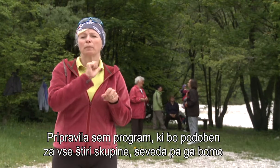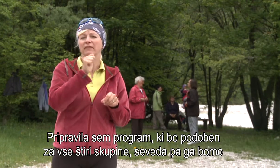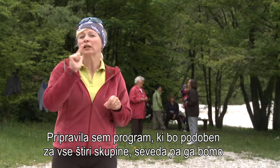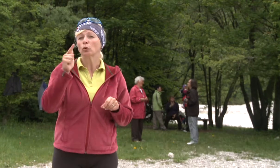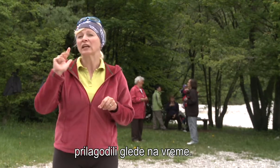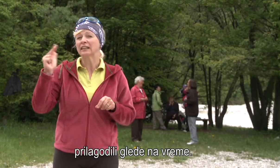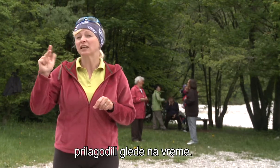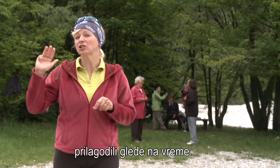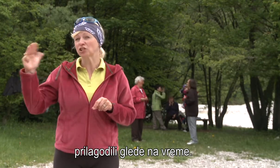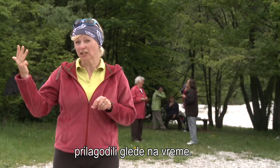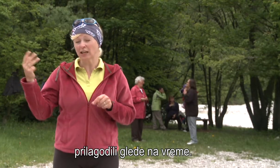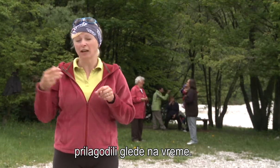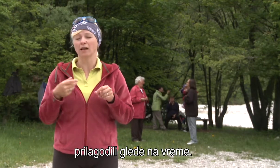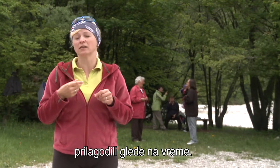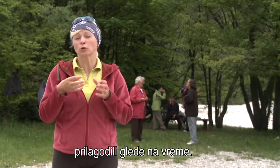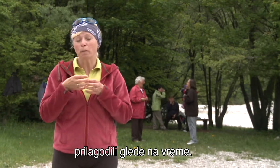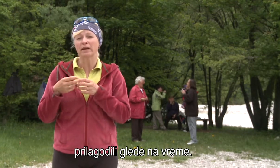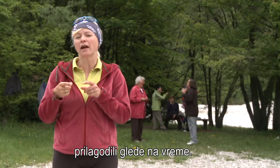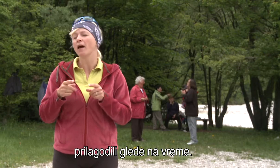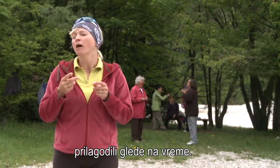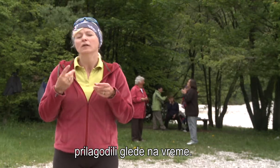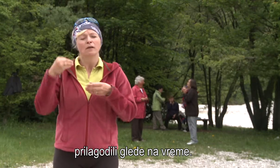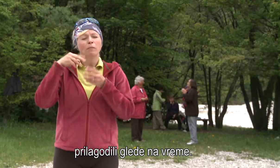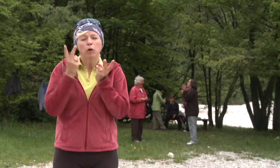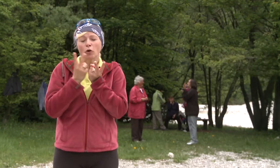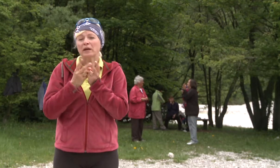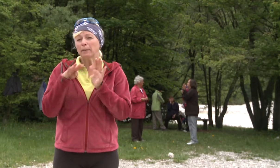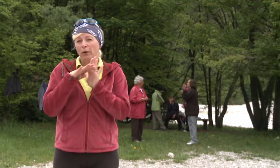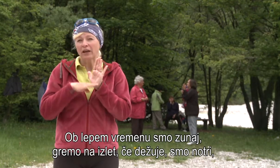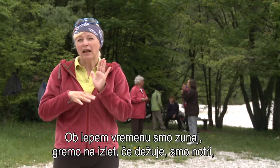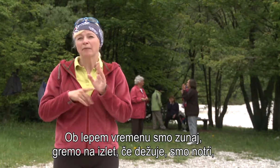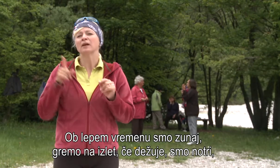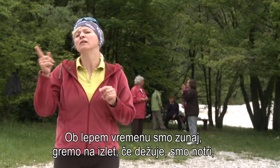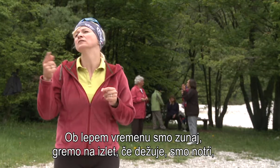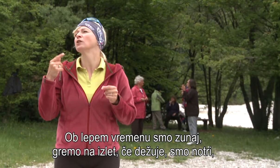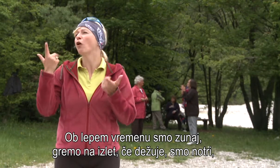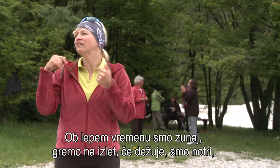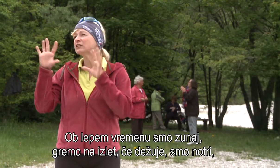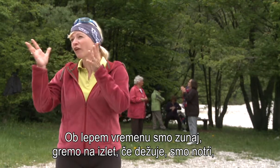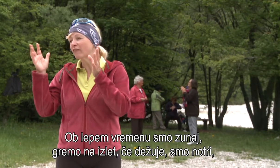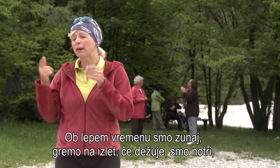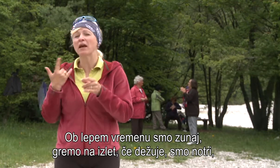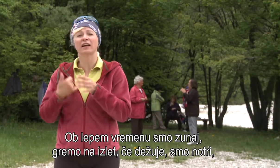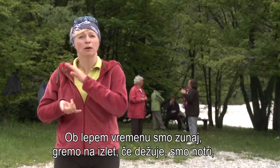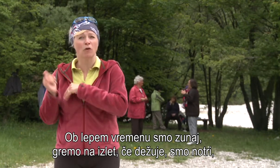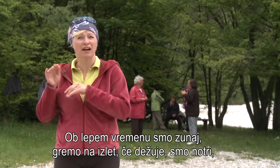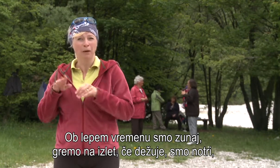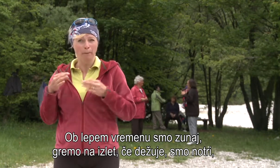první, druhý, třetí, čtyři skupiny, podobný program, že odpisno preme na